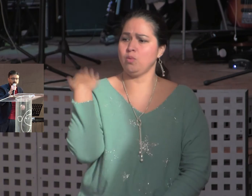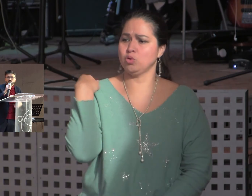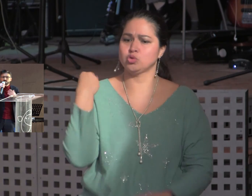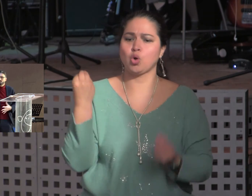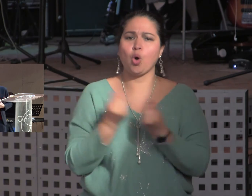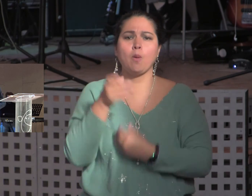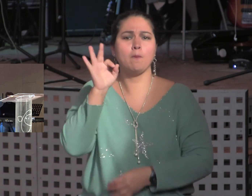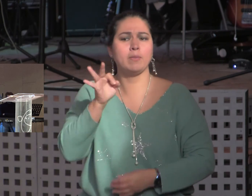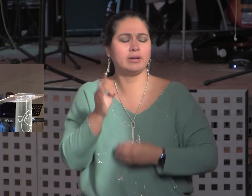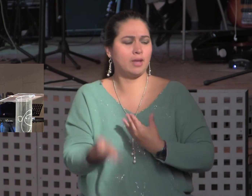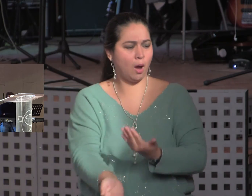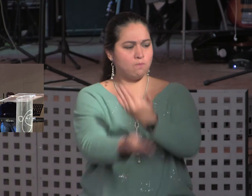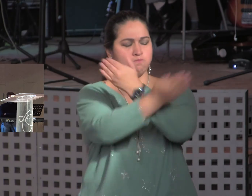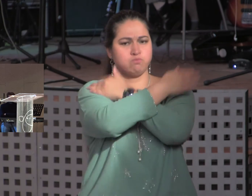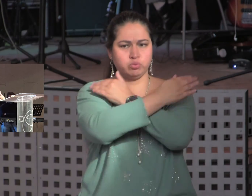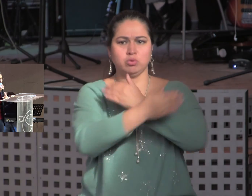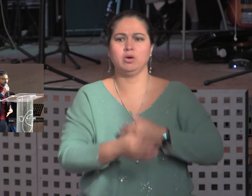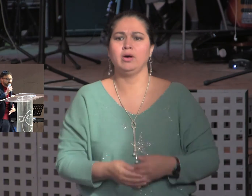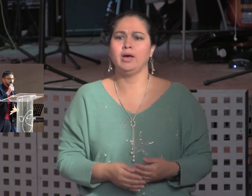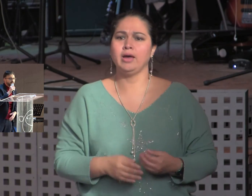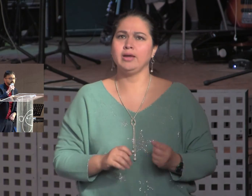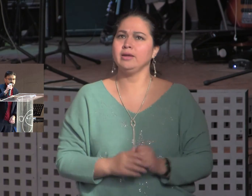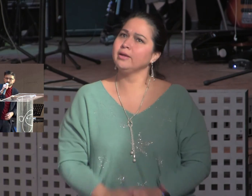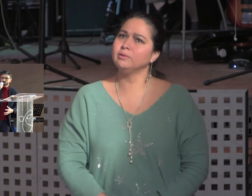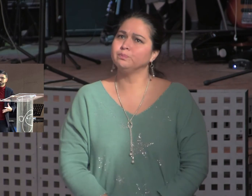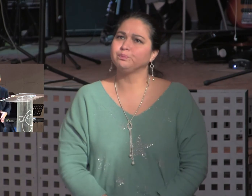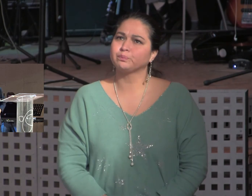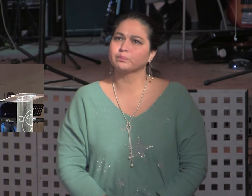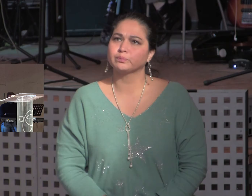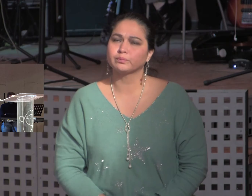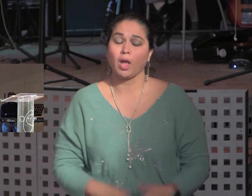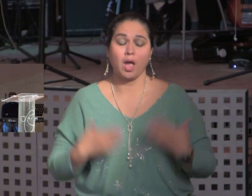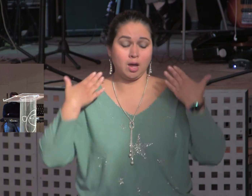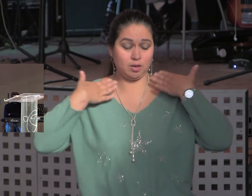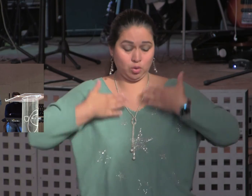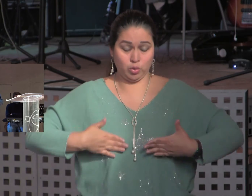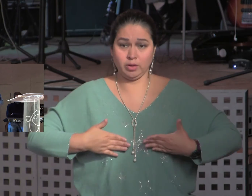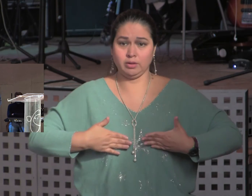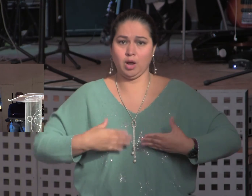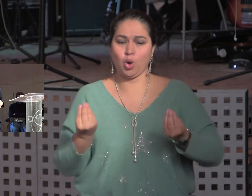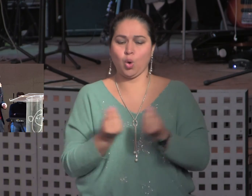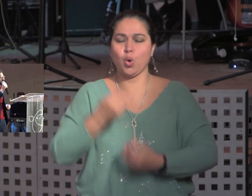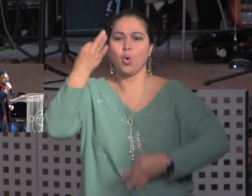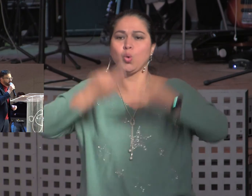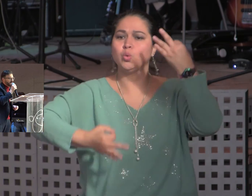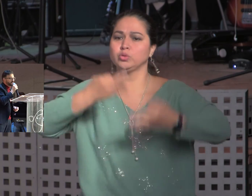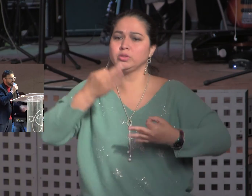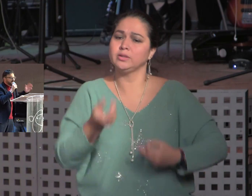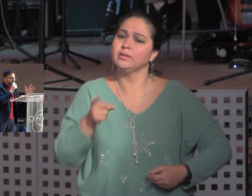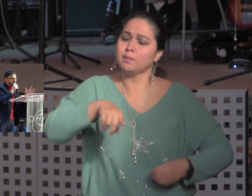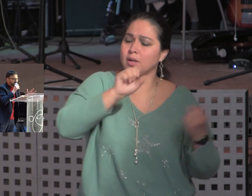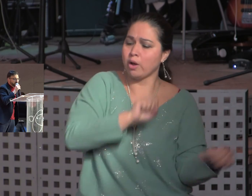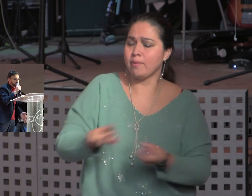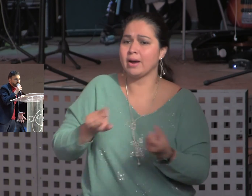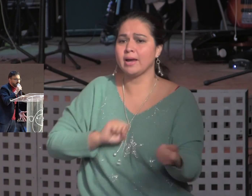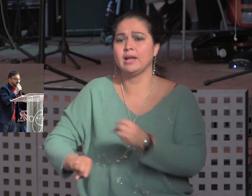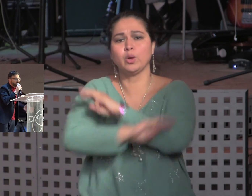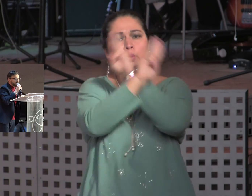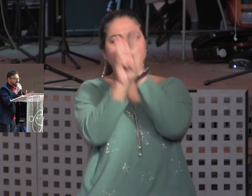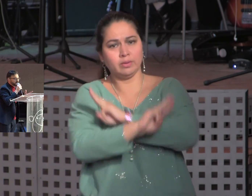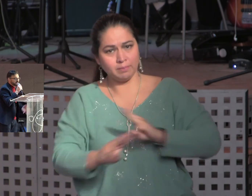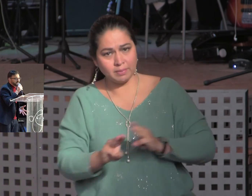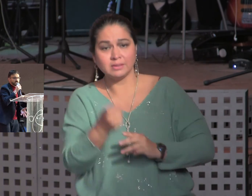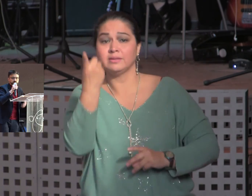verdad, y necesitas la coraza de justicia, y necesitas calzarte con el evangelio de la paz. En